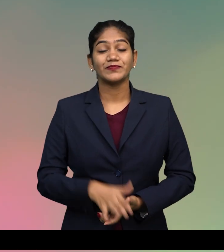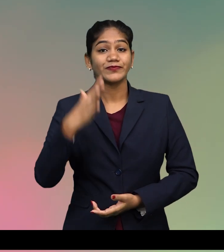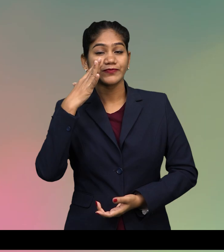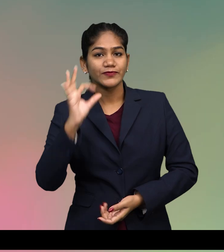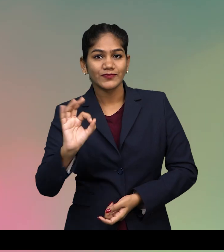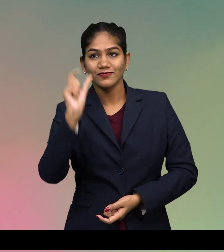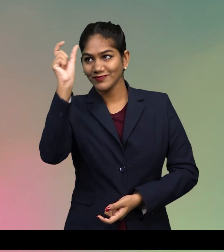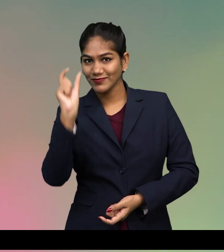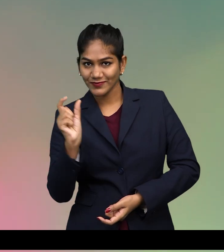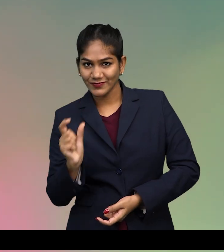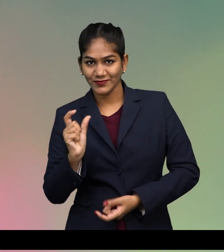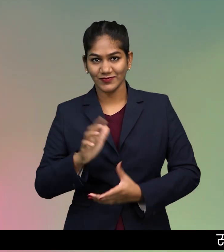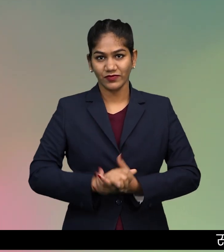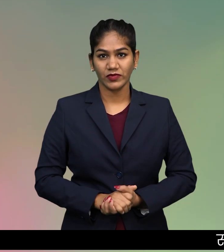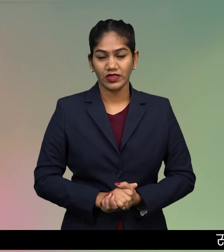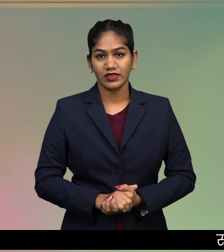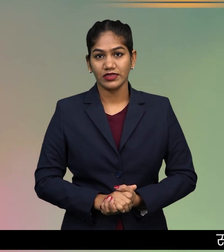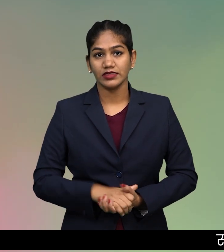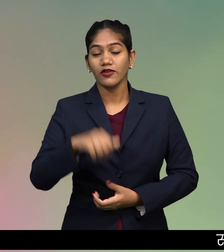मुख्य शब्द. सागरी प्रवाह,